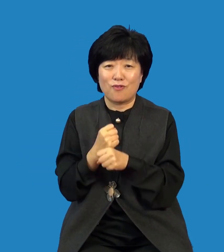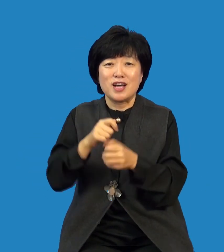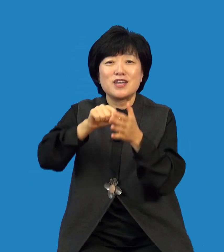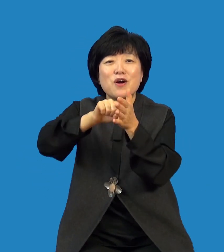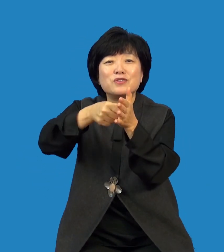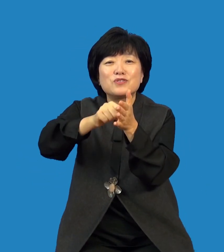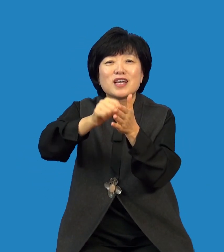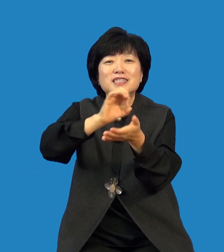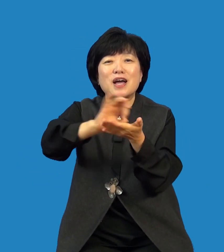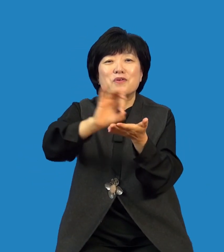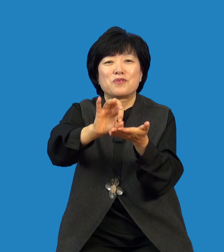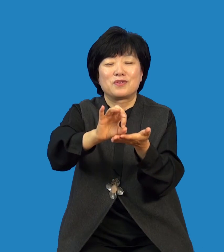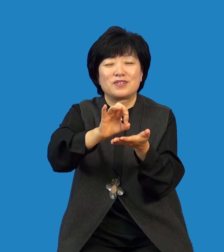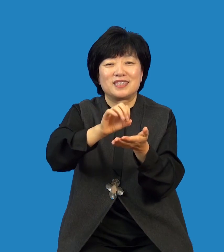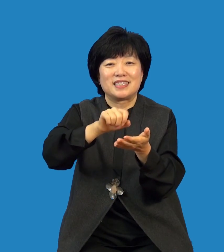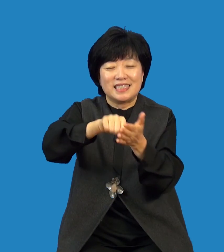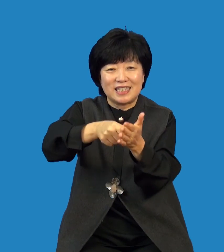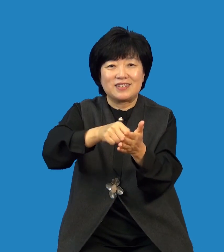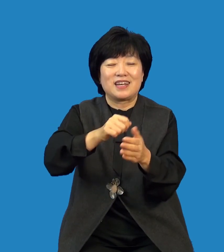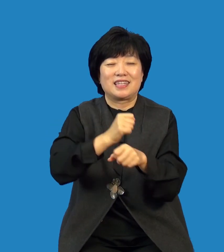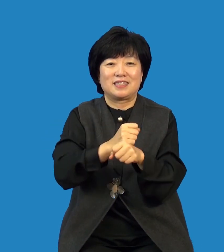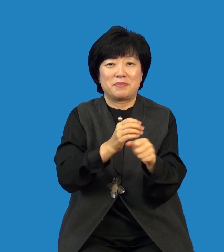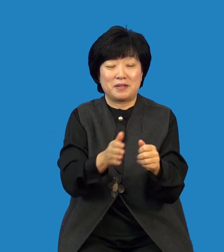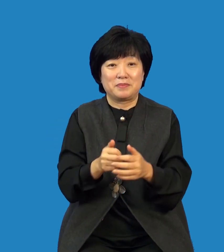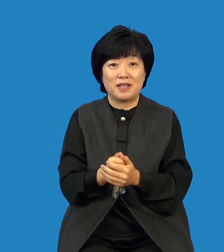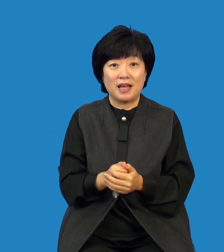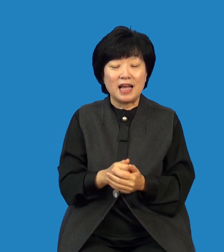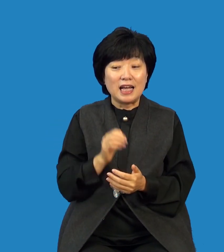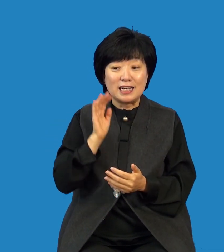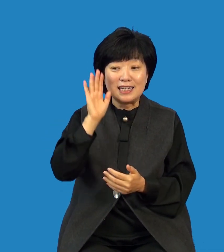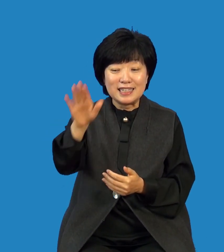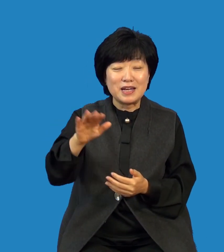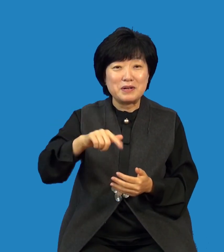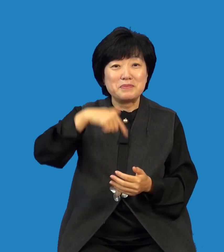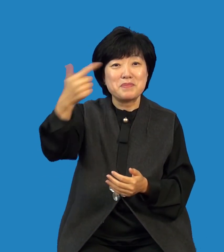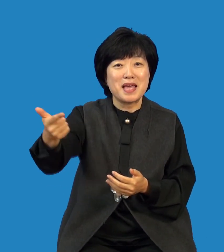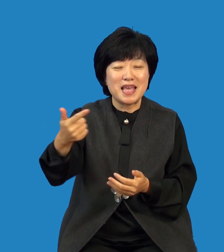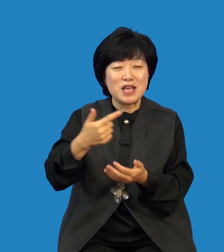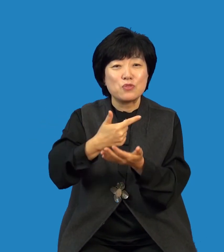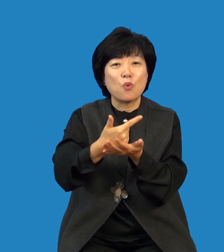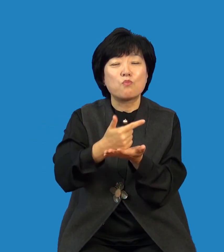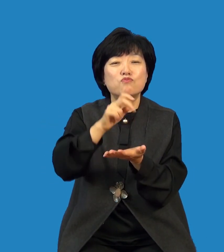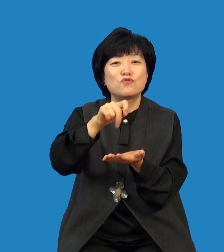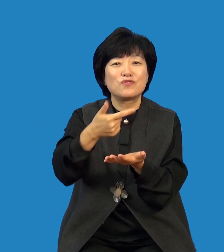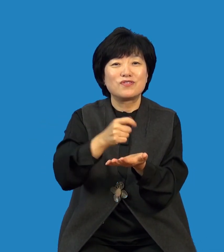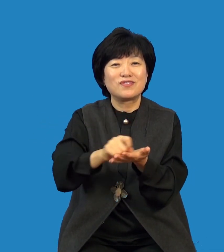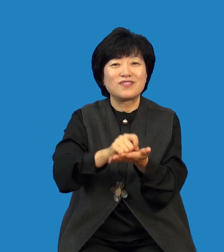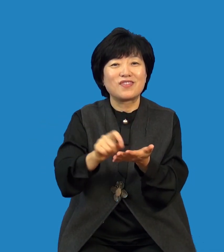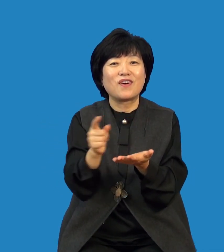이름으로 축원합니다. 자, 그래서 논문이 어떻게 됐을까요? 그 후 얘기까지 다 해야지요.